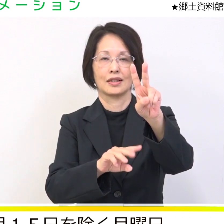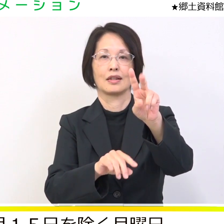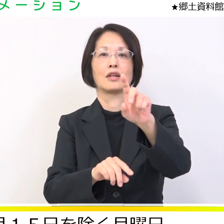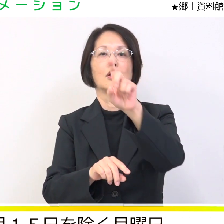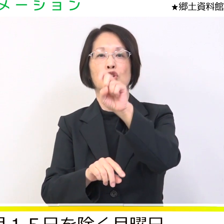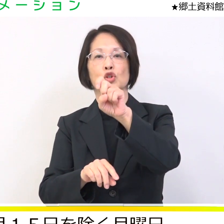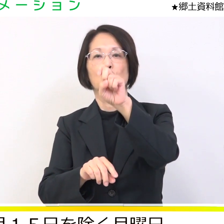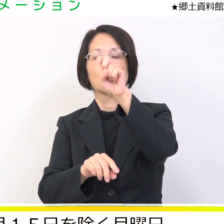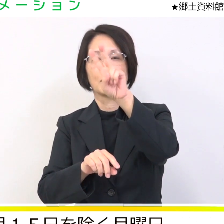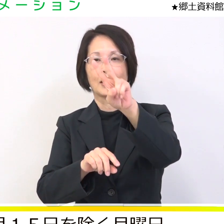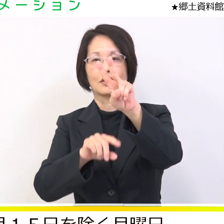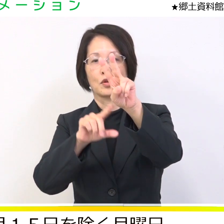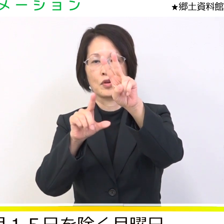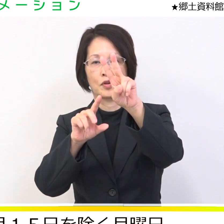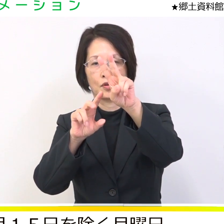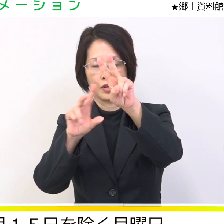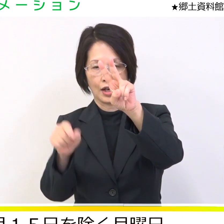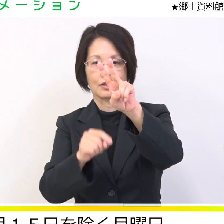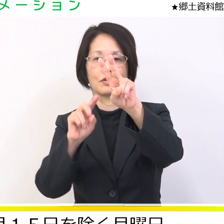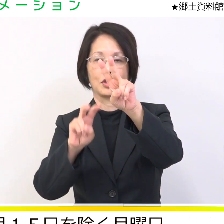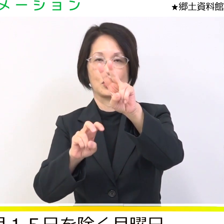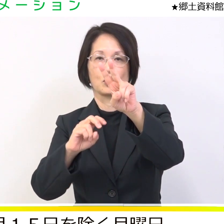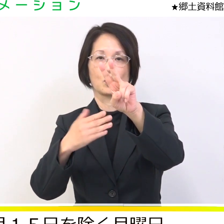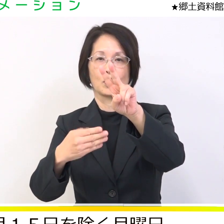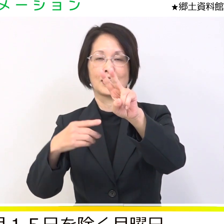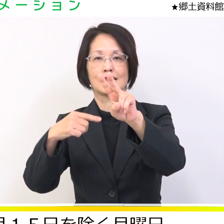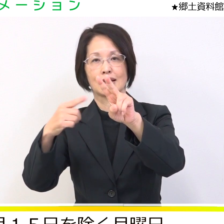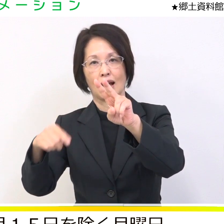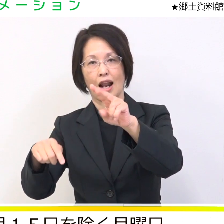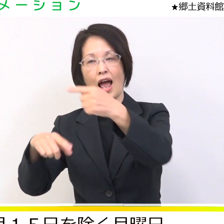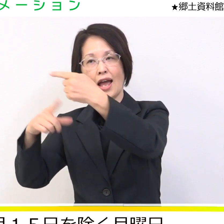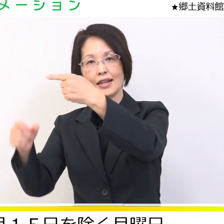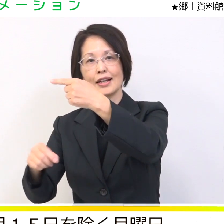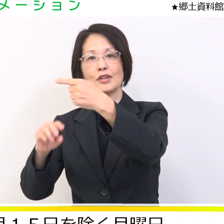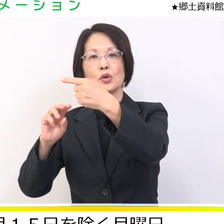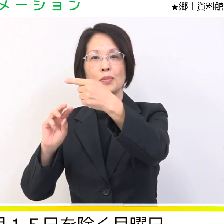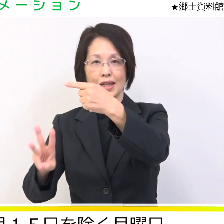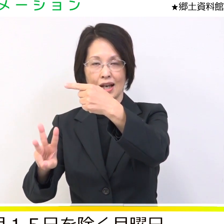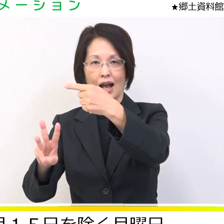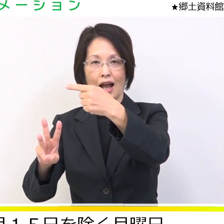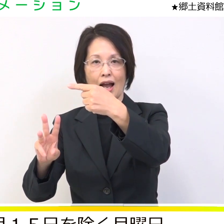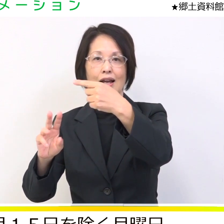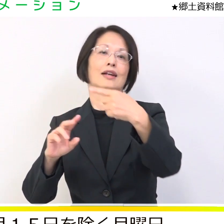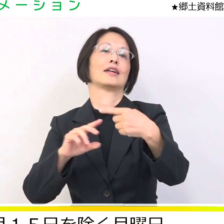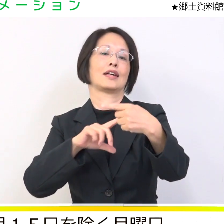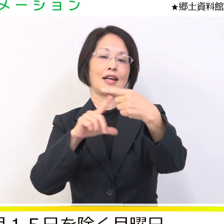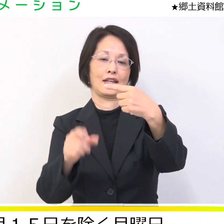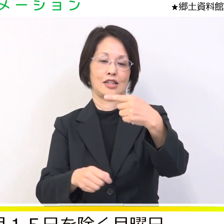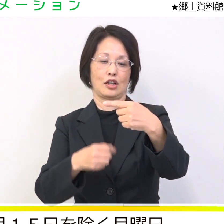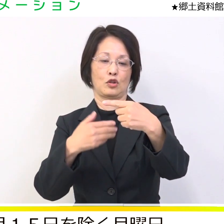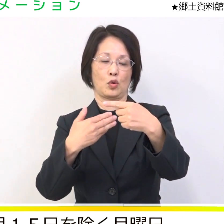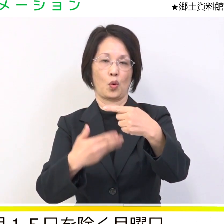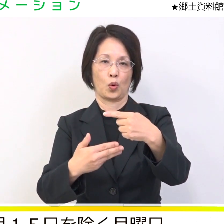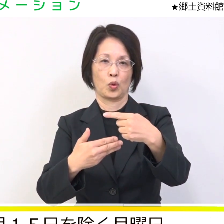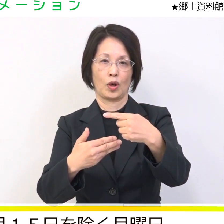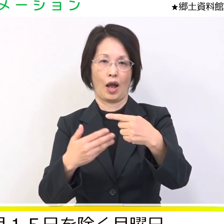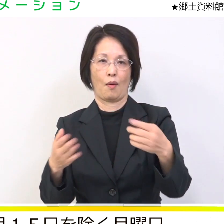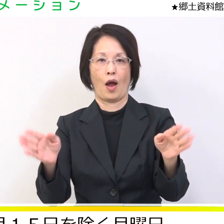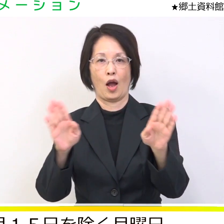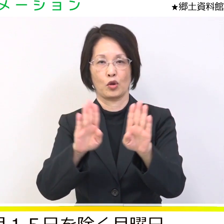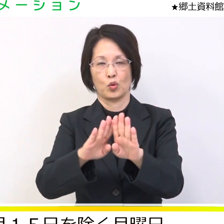12月29日から1月3日1月9日は休館し